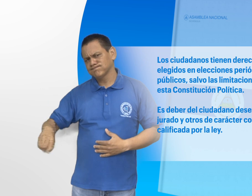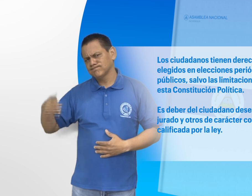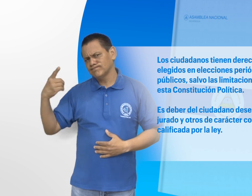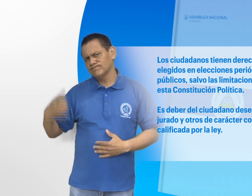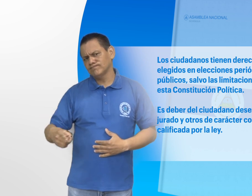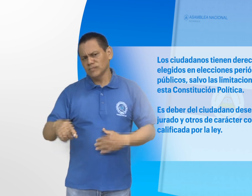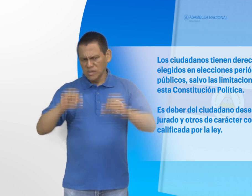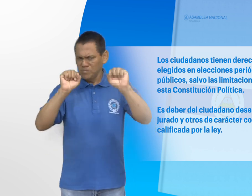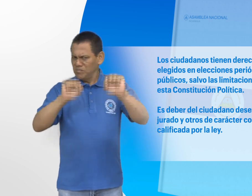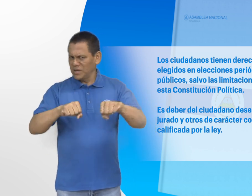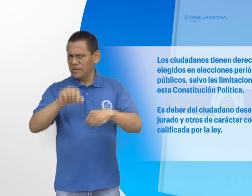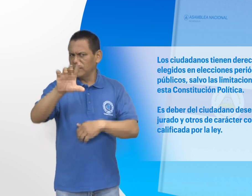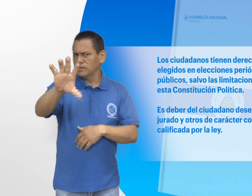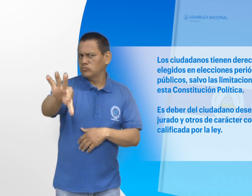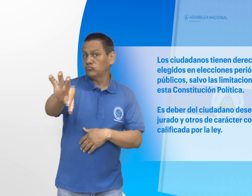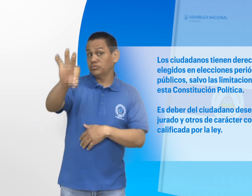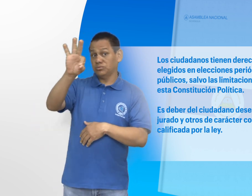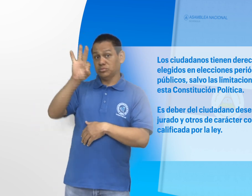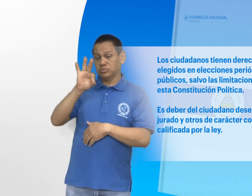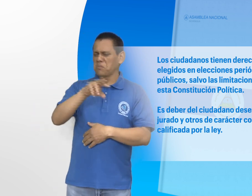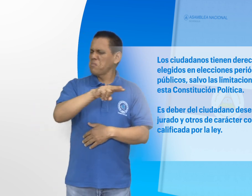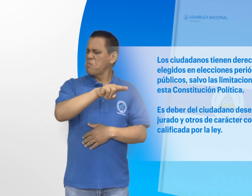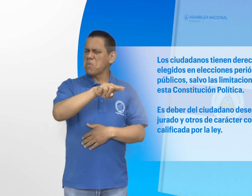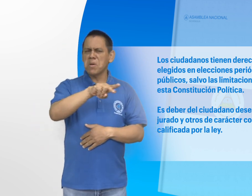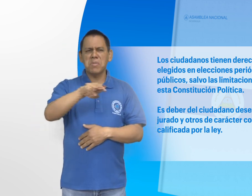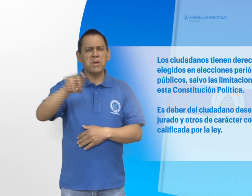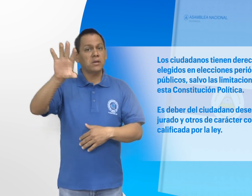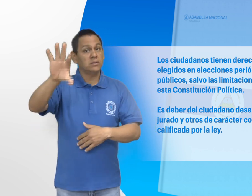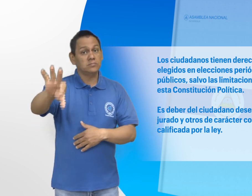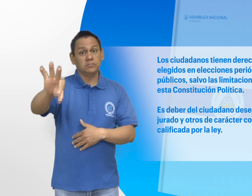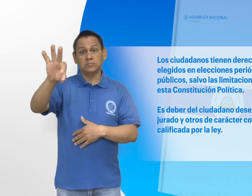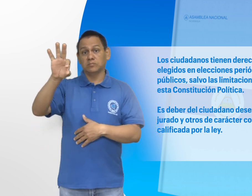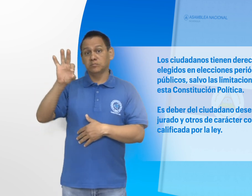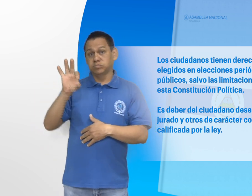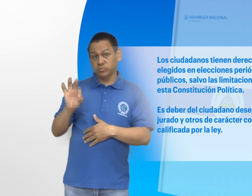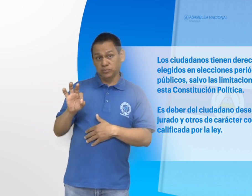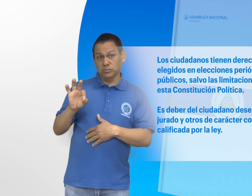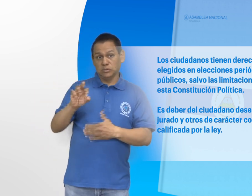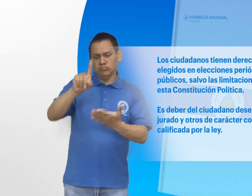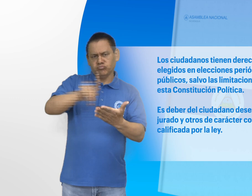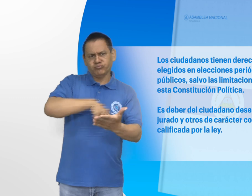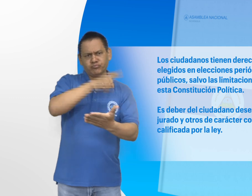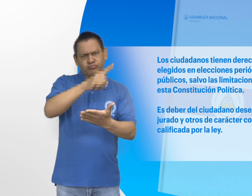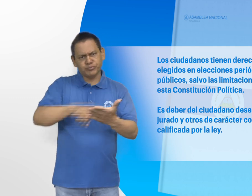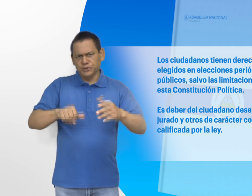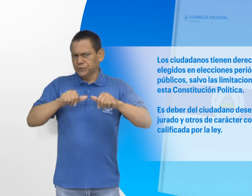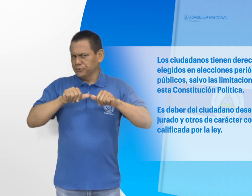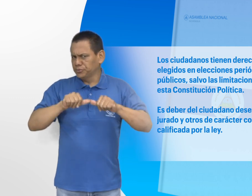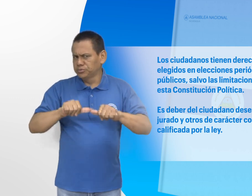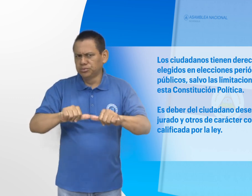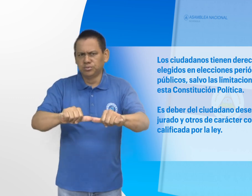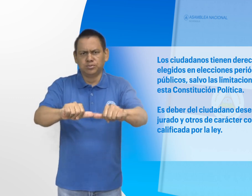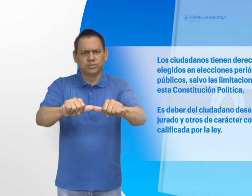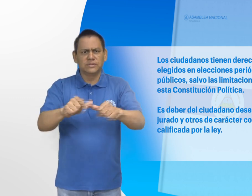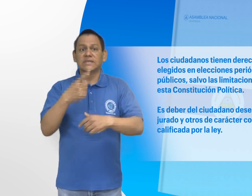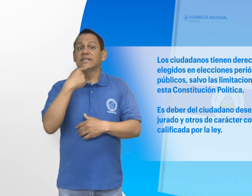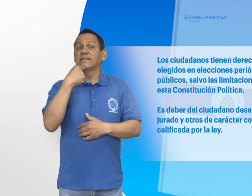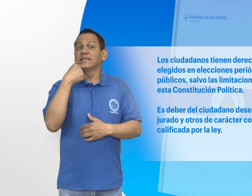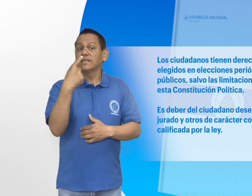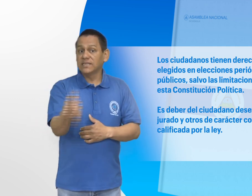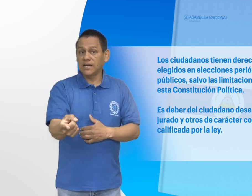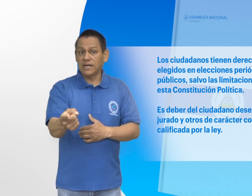los ciudadanos tienen derecho a elegir Y ser elegidos en elecciones